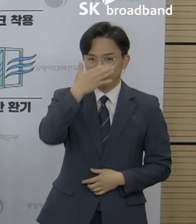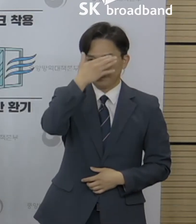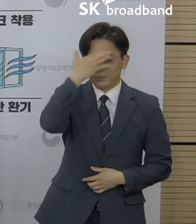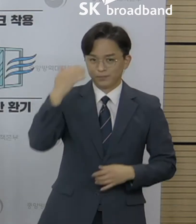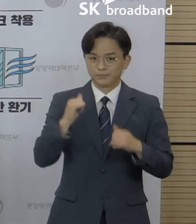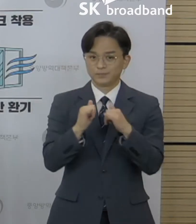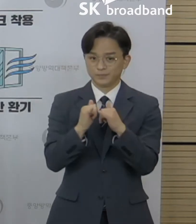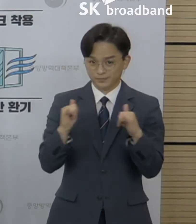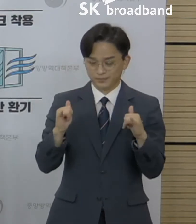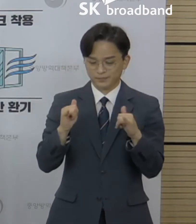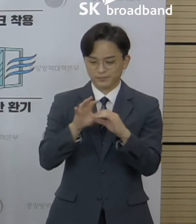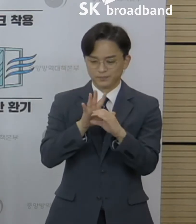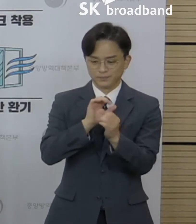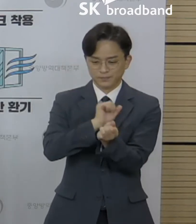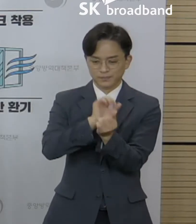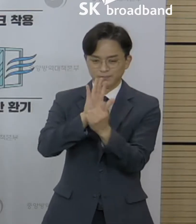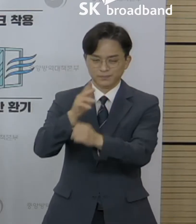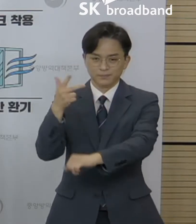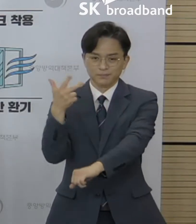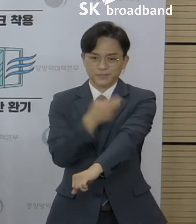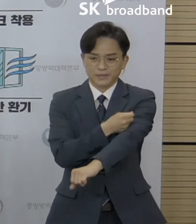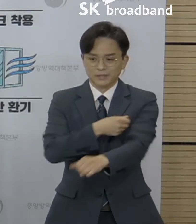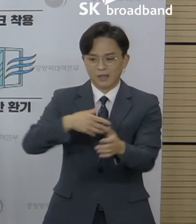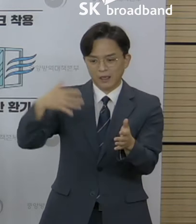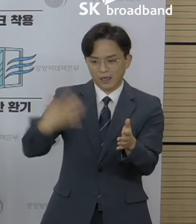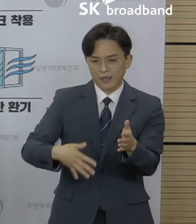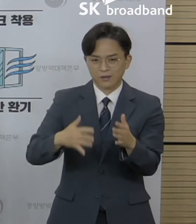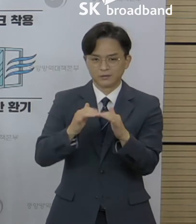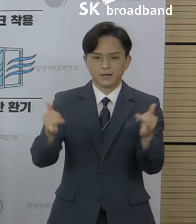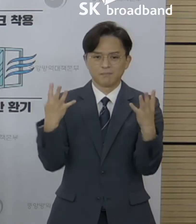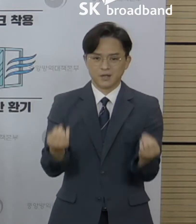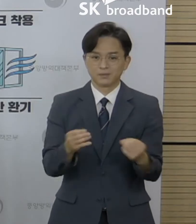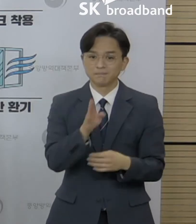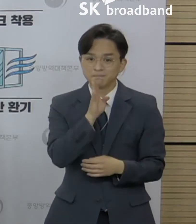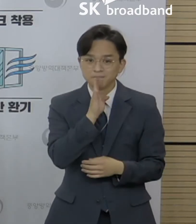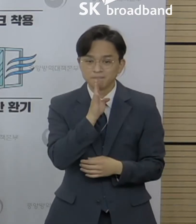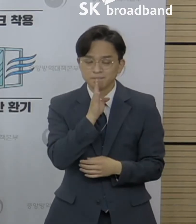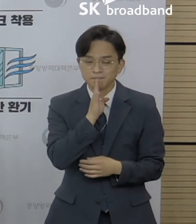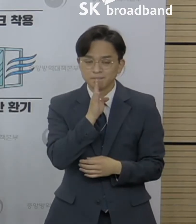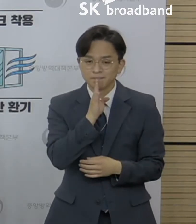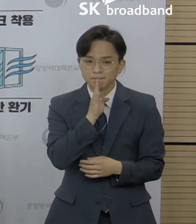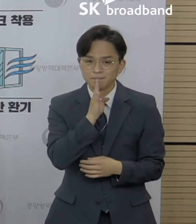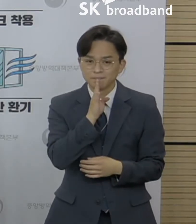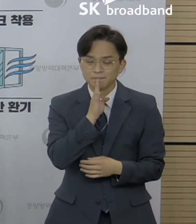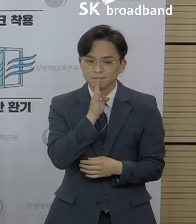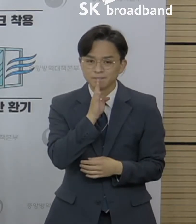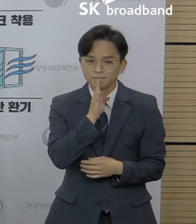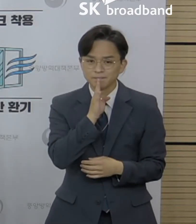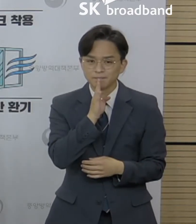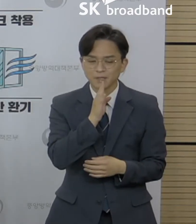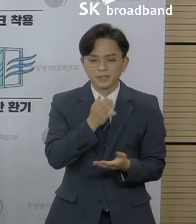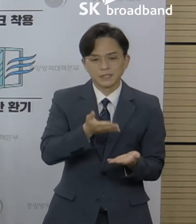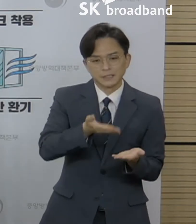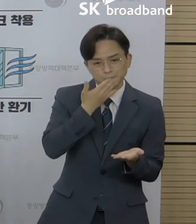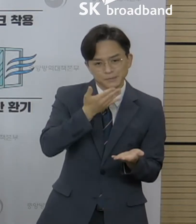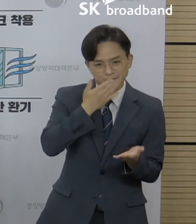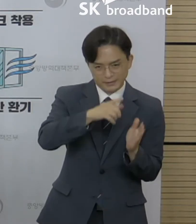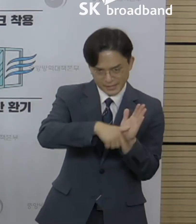분들은 백신 미접종 비율이 매우 높습니다. 이런 상황에서 음식을 섭취할